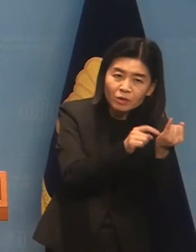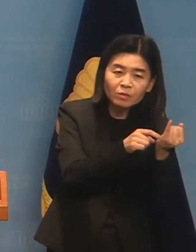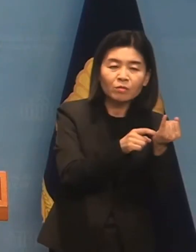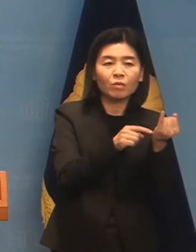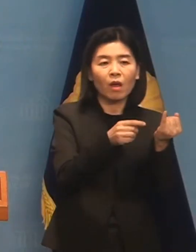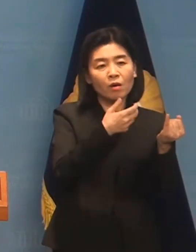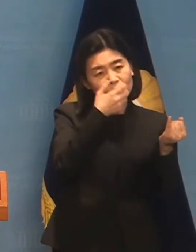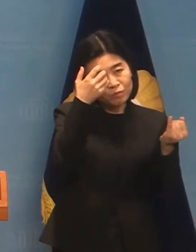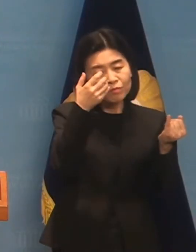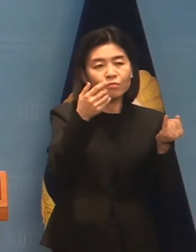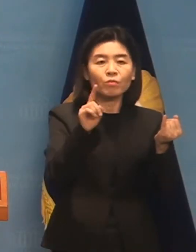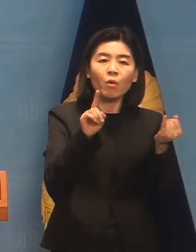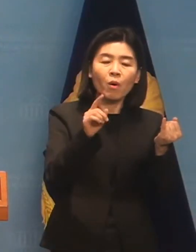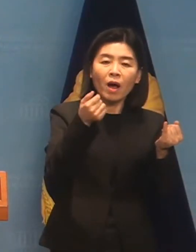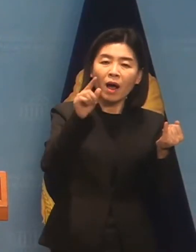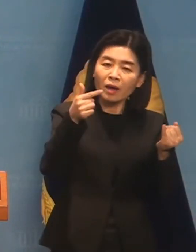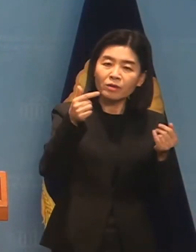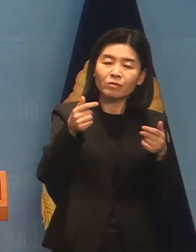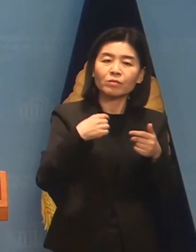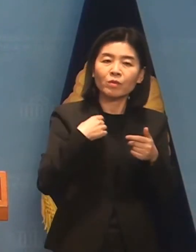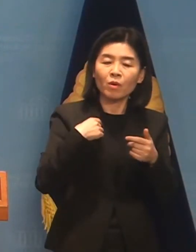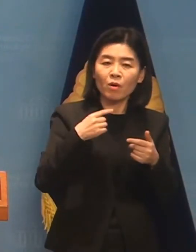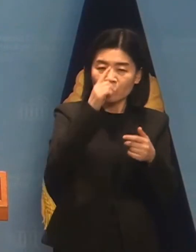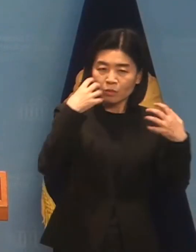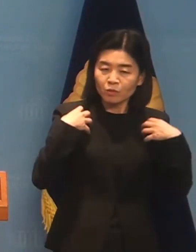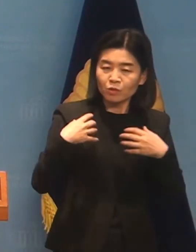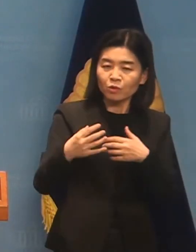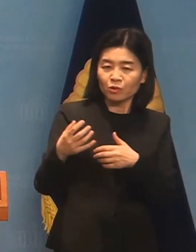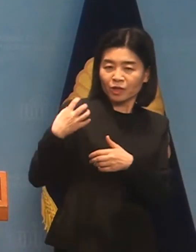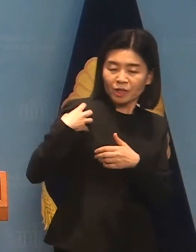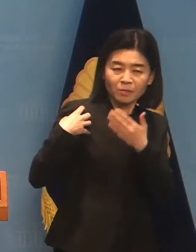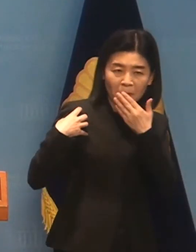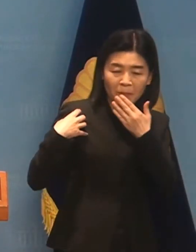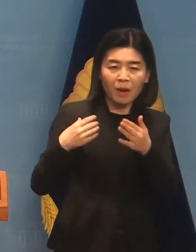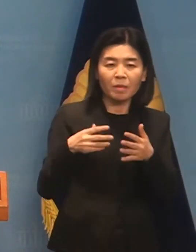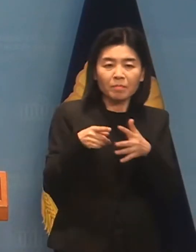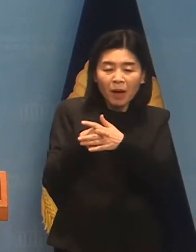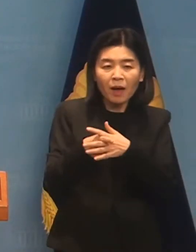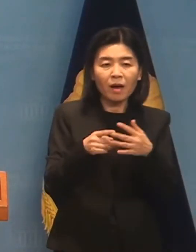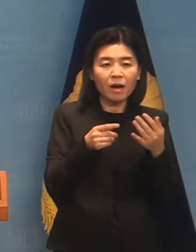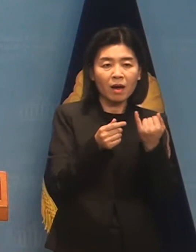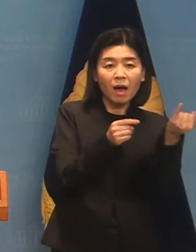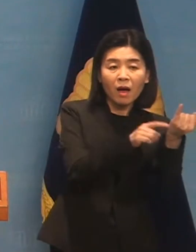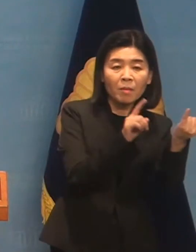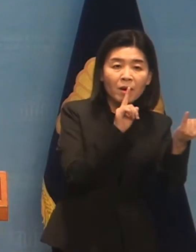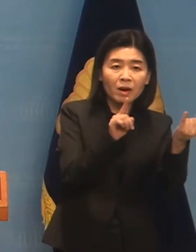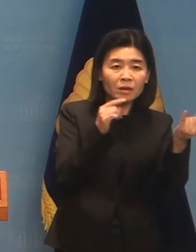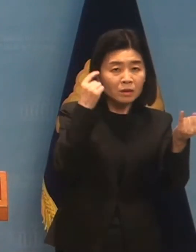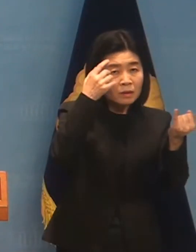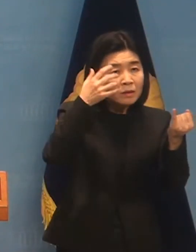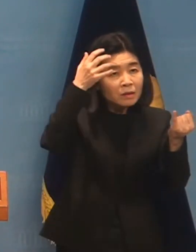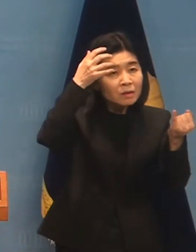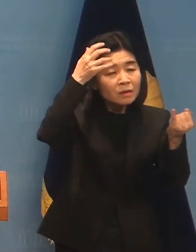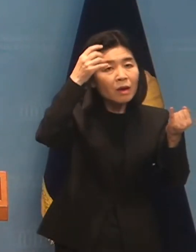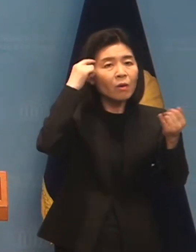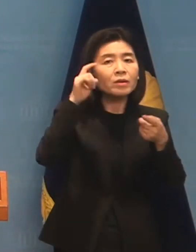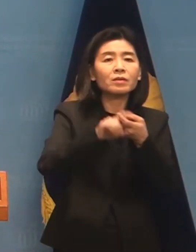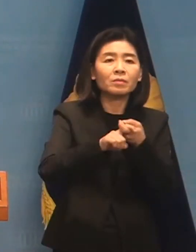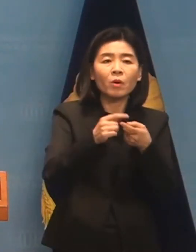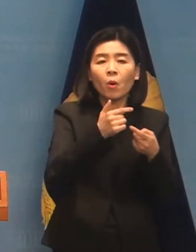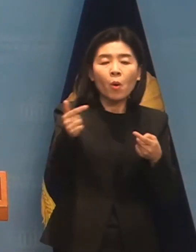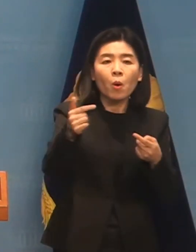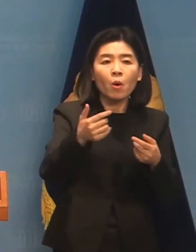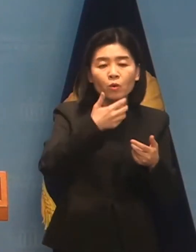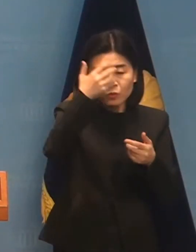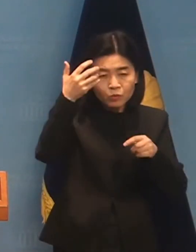기사가 대표적으로 게시되었습니다. 해당 기사에는 이 사모님은 눈에 보이지 않는 정신 세계에 많은 관심을 갖고 있었다.